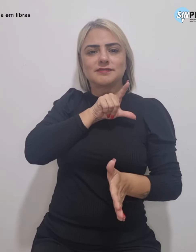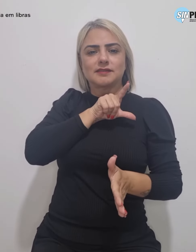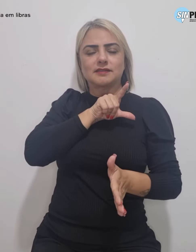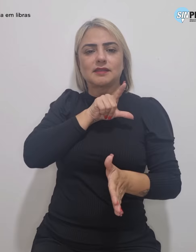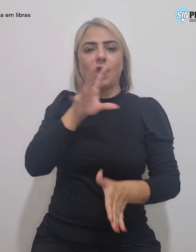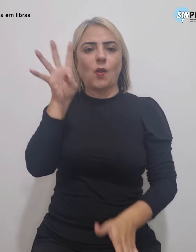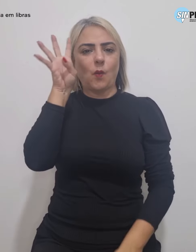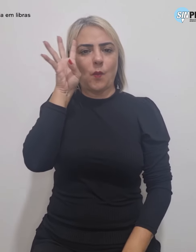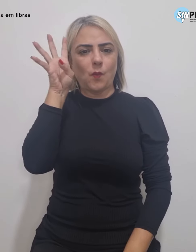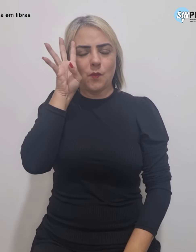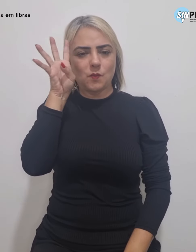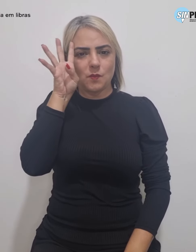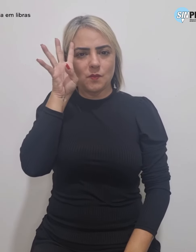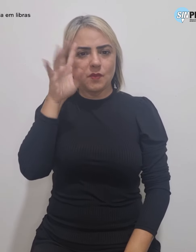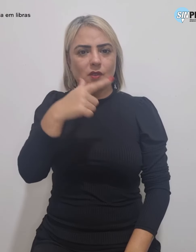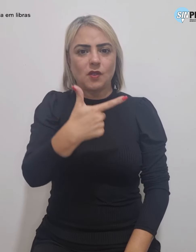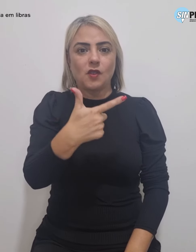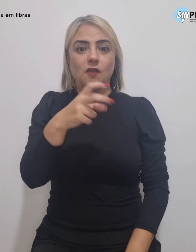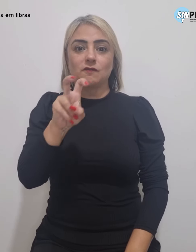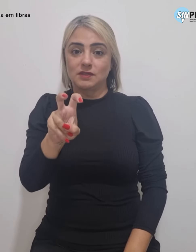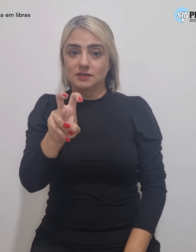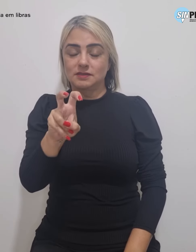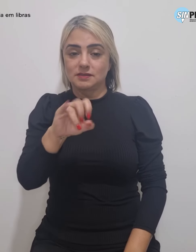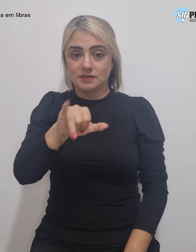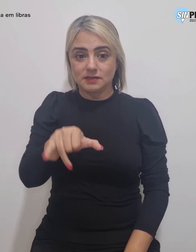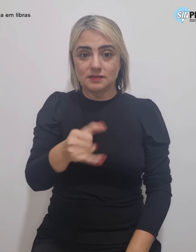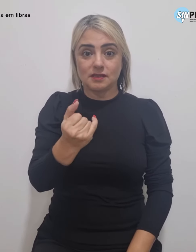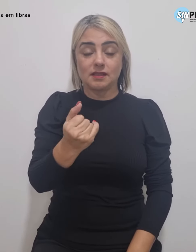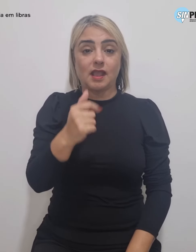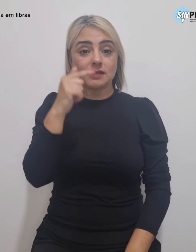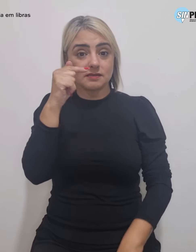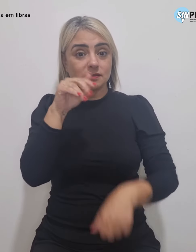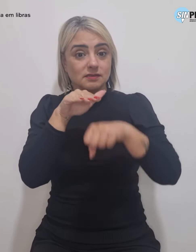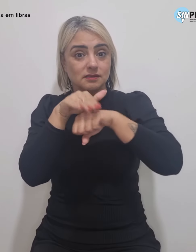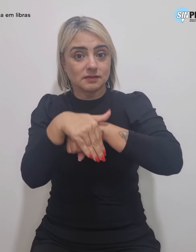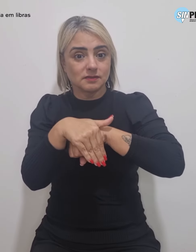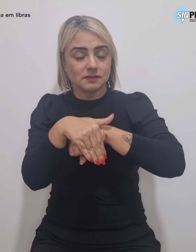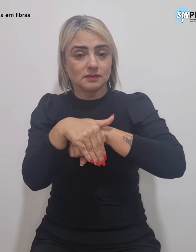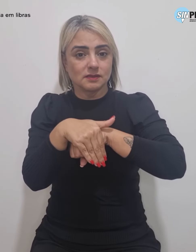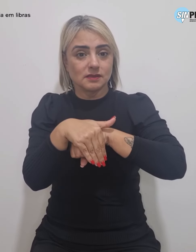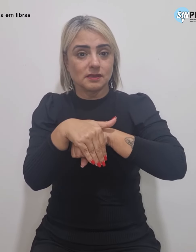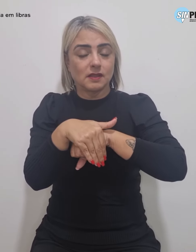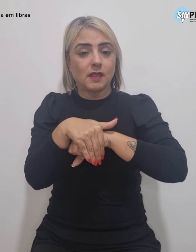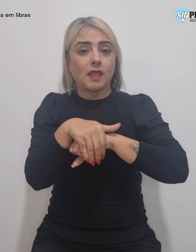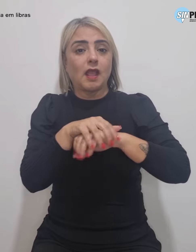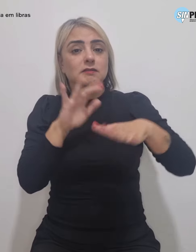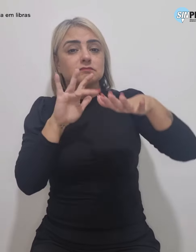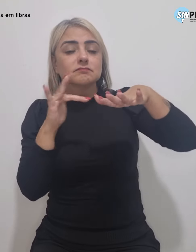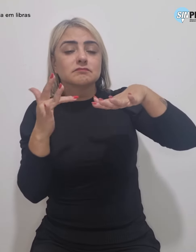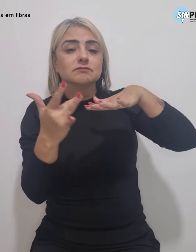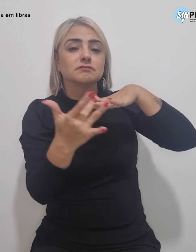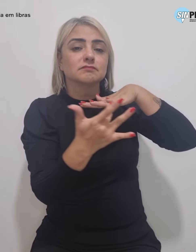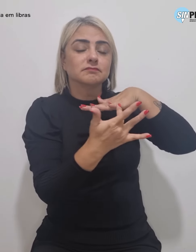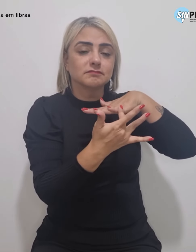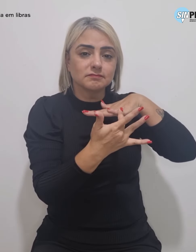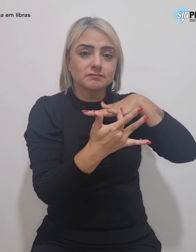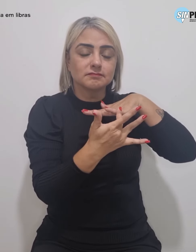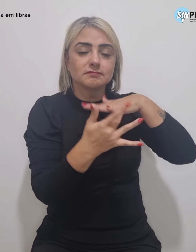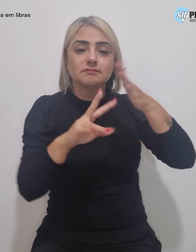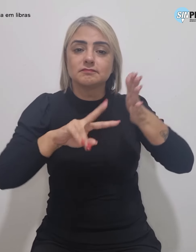quarta-feira, 25 do 1, às 19 horas, pelas redes digitais da entidade e pela TV